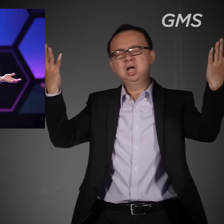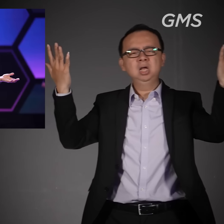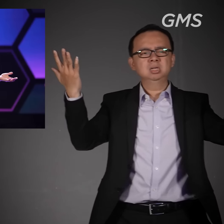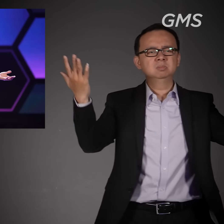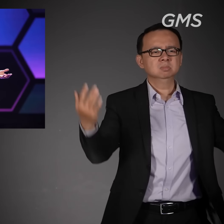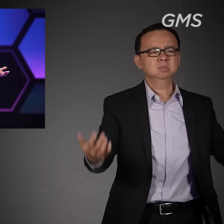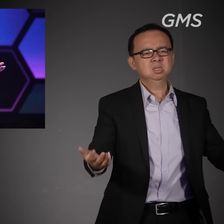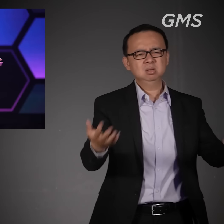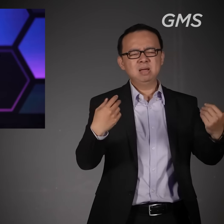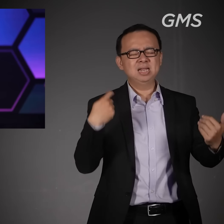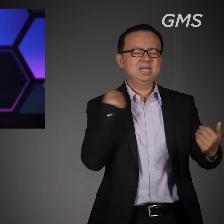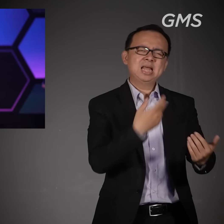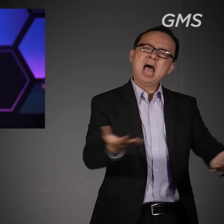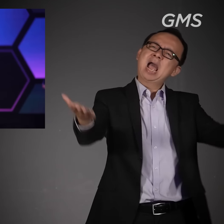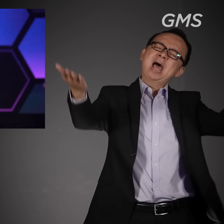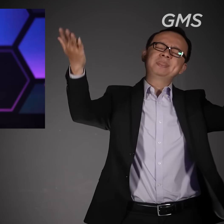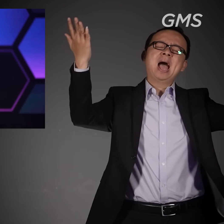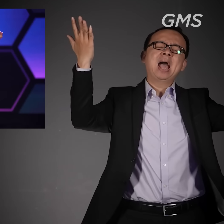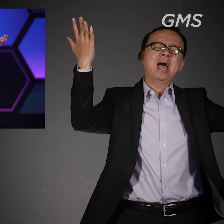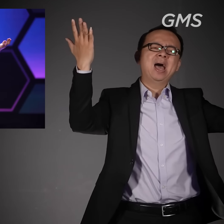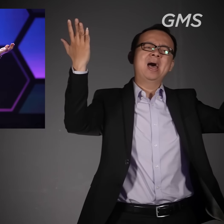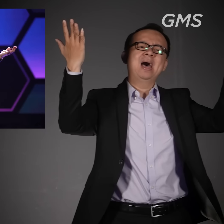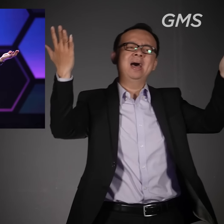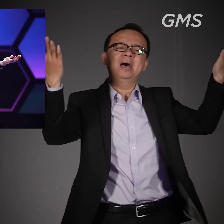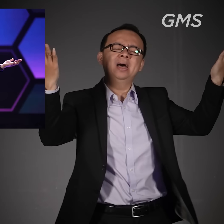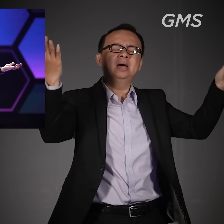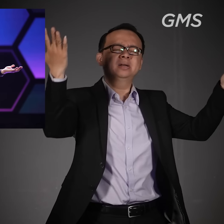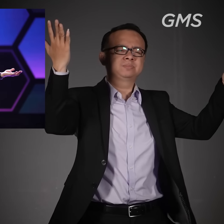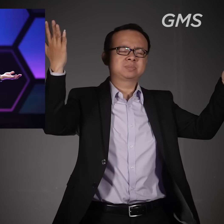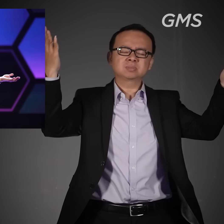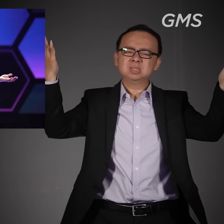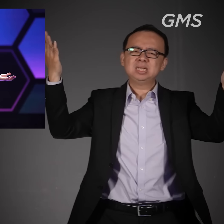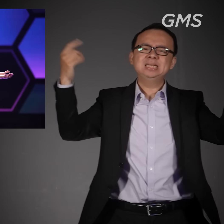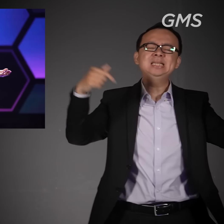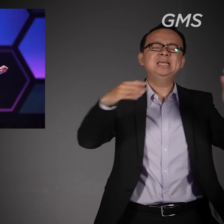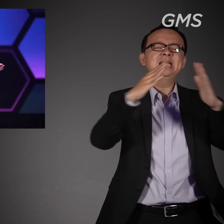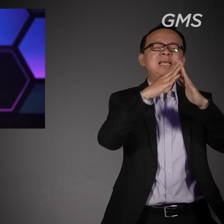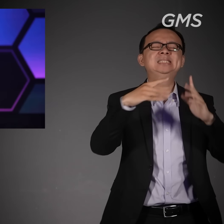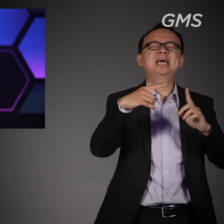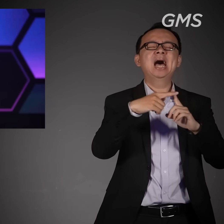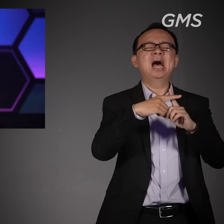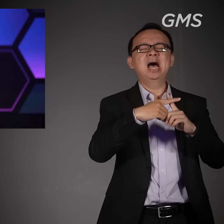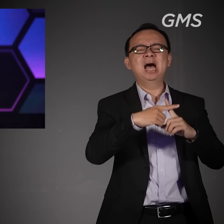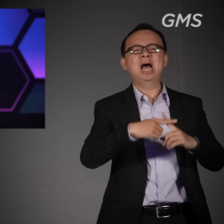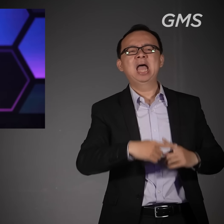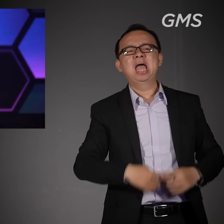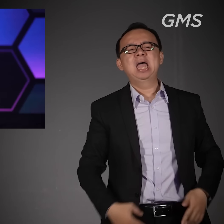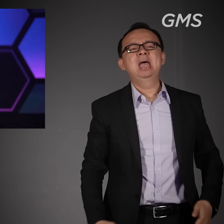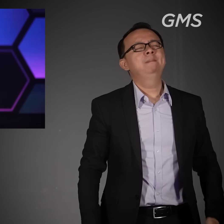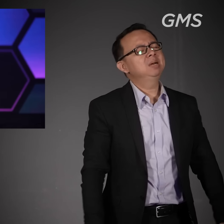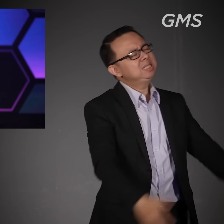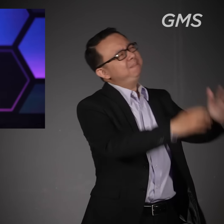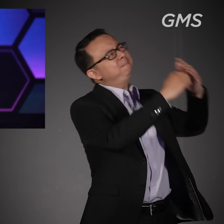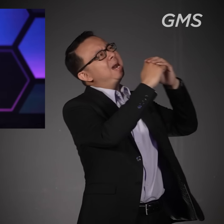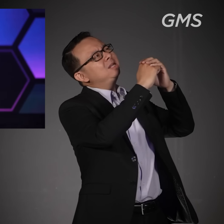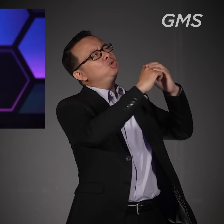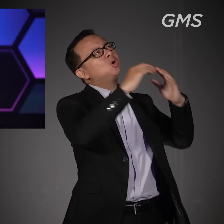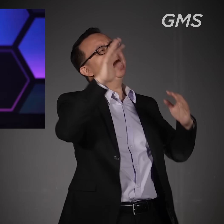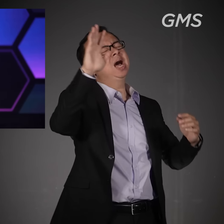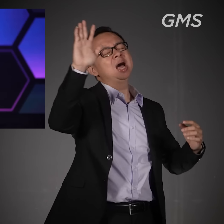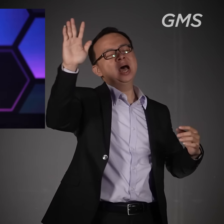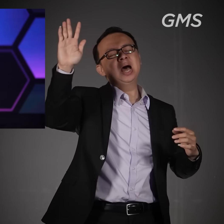Mari kita angkat tangan yang kudus di gereja, sembah Dia. Ora maya